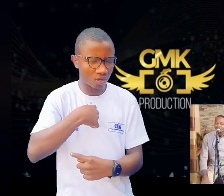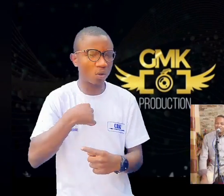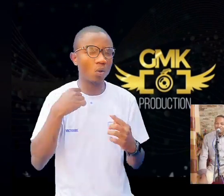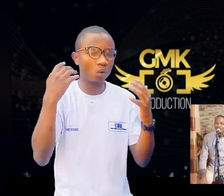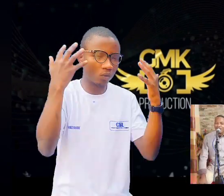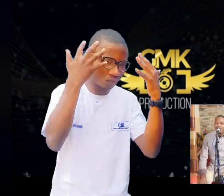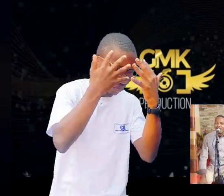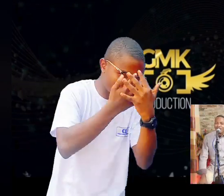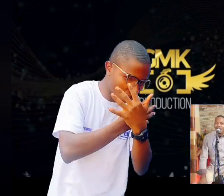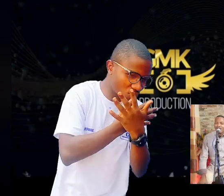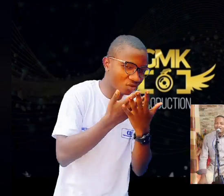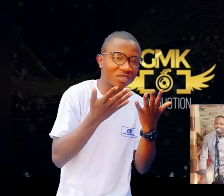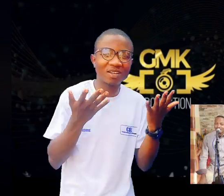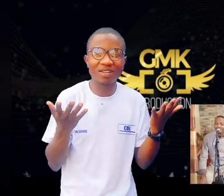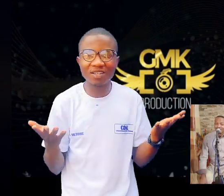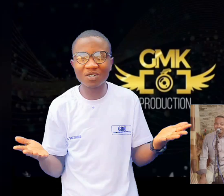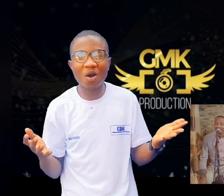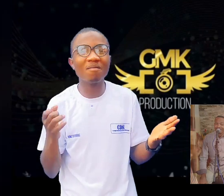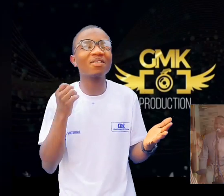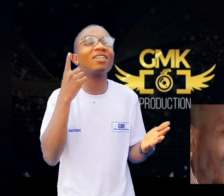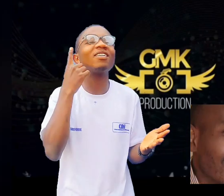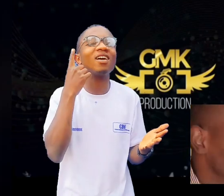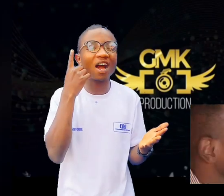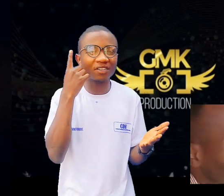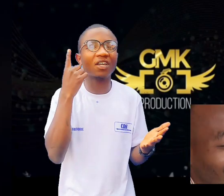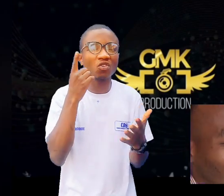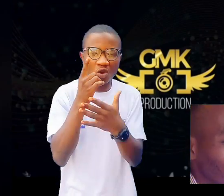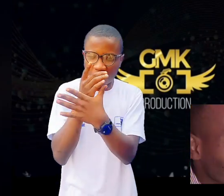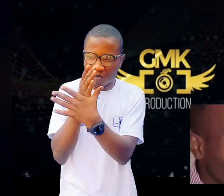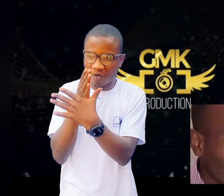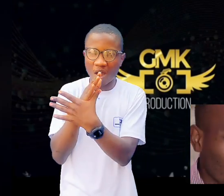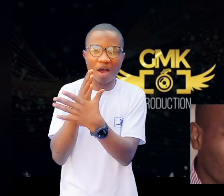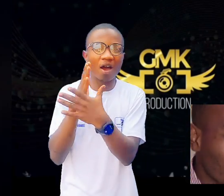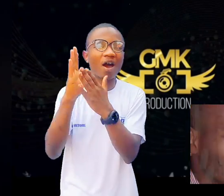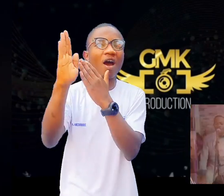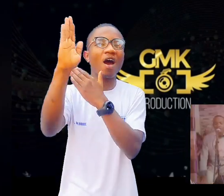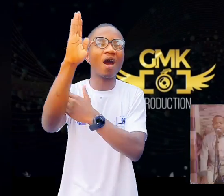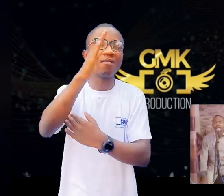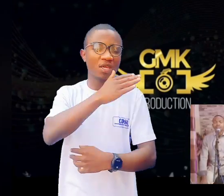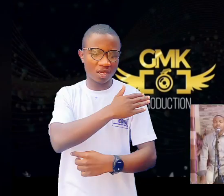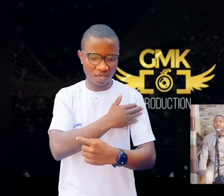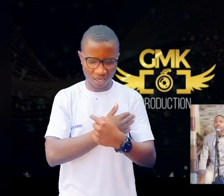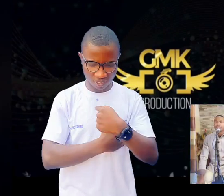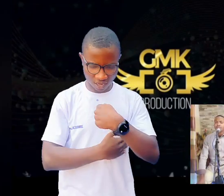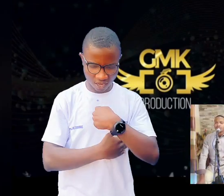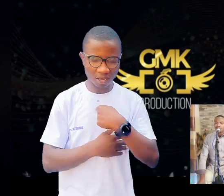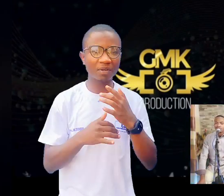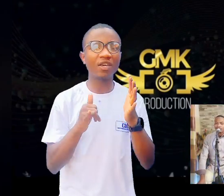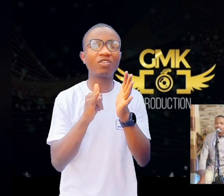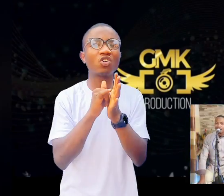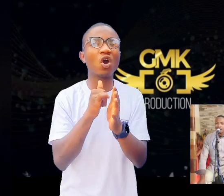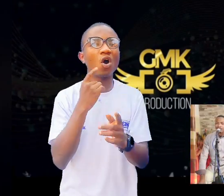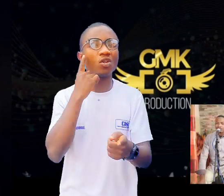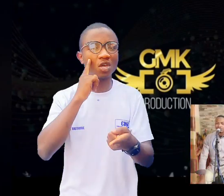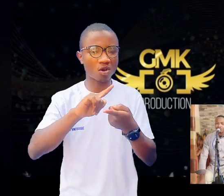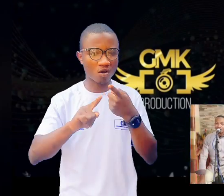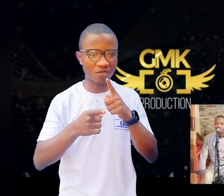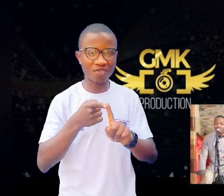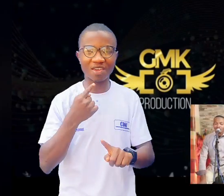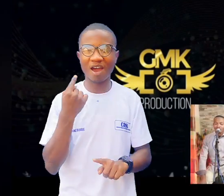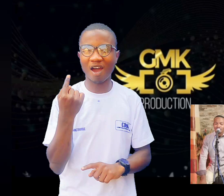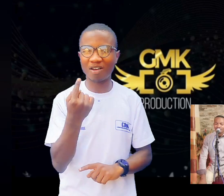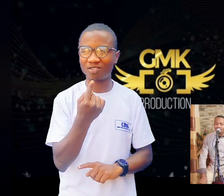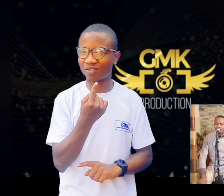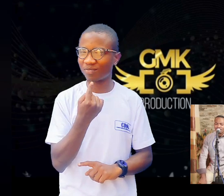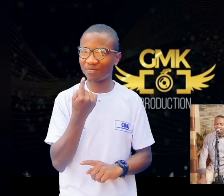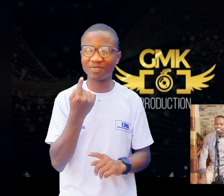c'est brumeux. J'ai compris qu'entre Dieu et moi, il est question